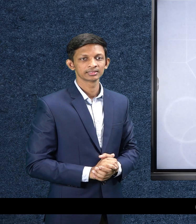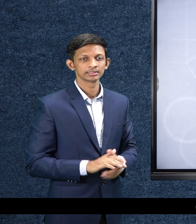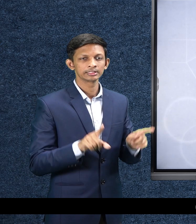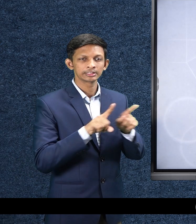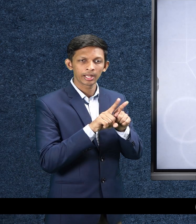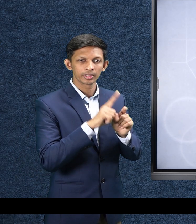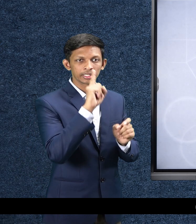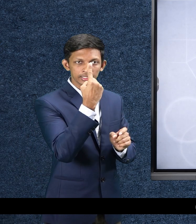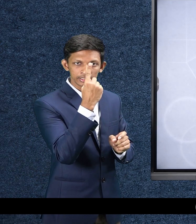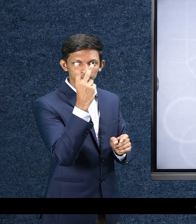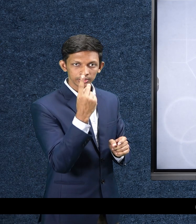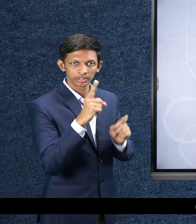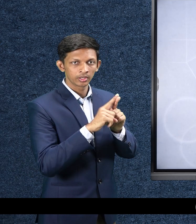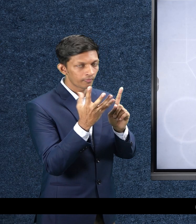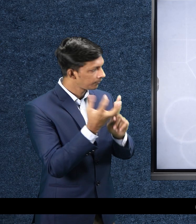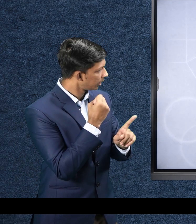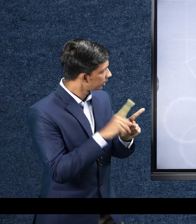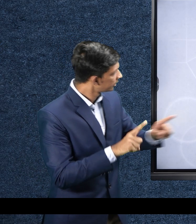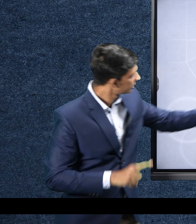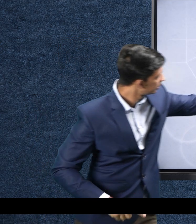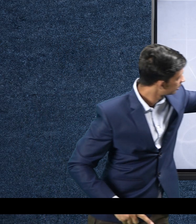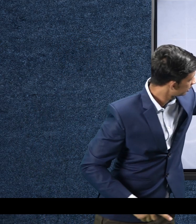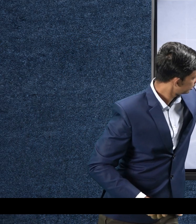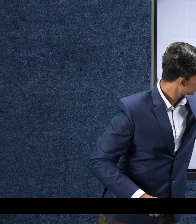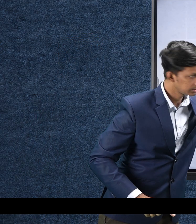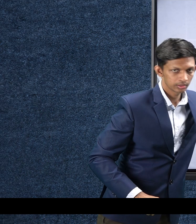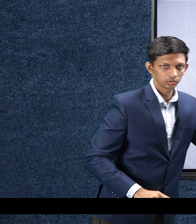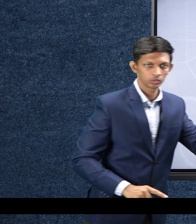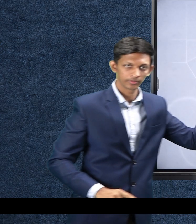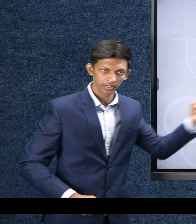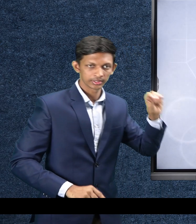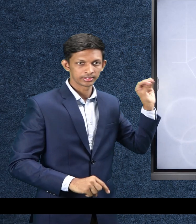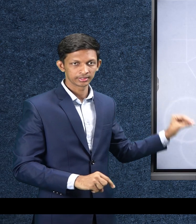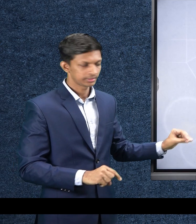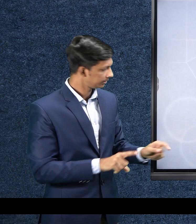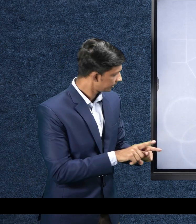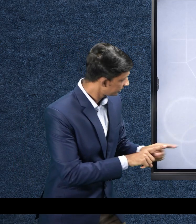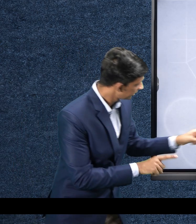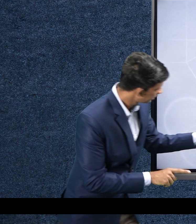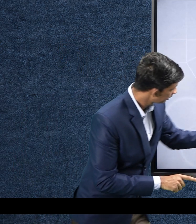पहिला आणि दुसरा सोपे करा. AE by AC equals to AF by FC.